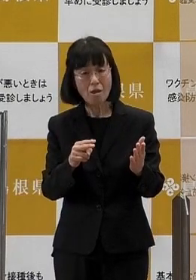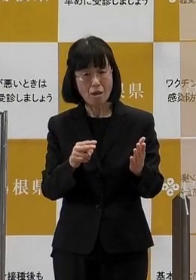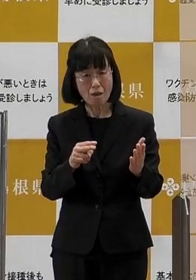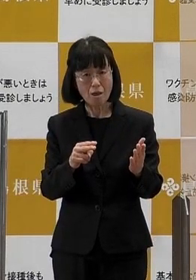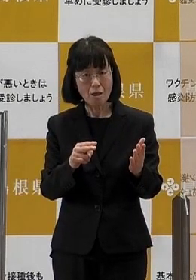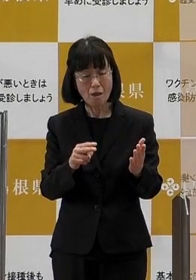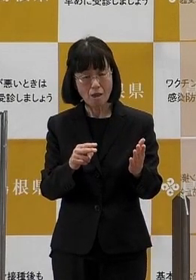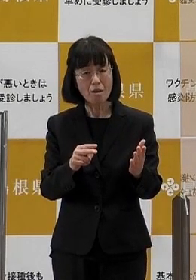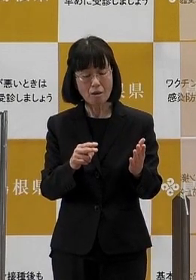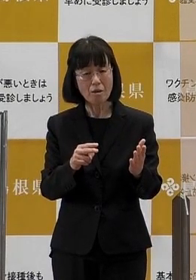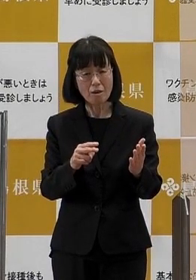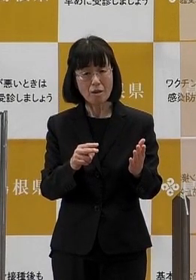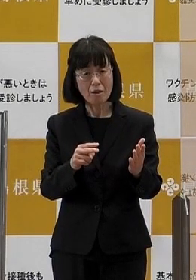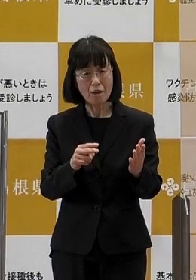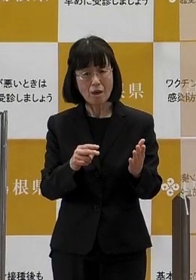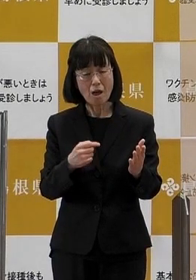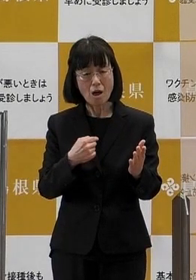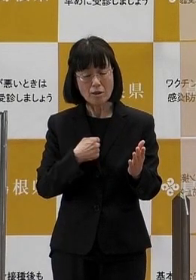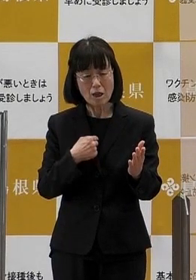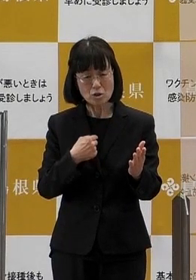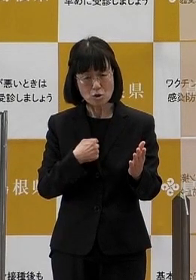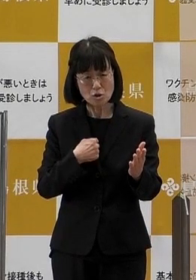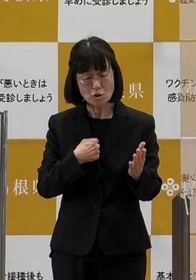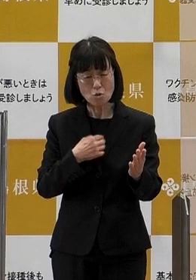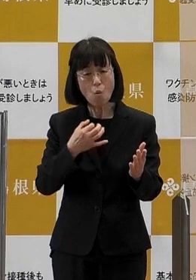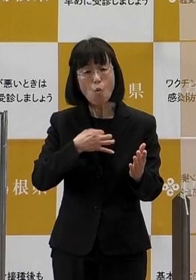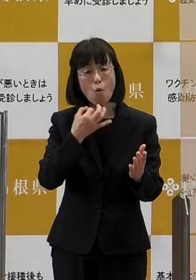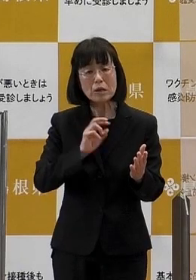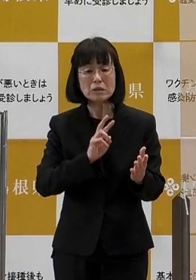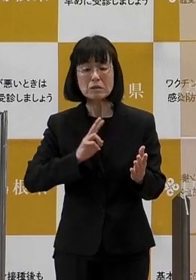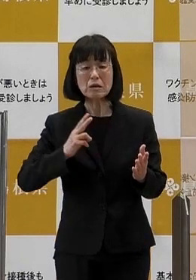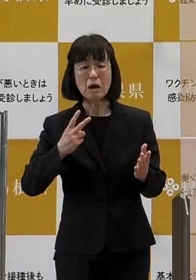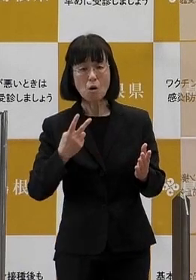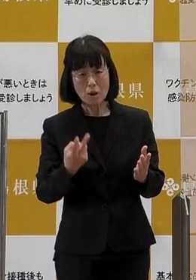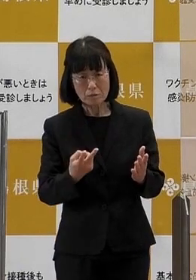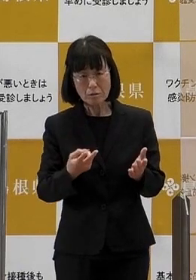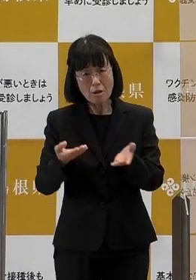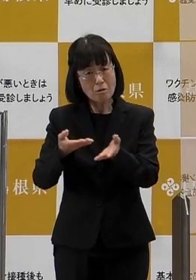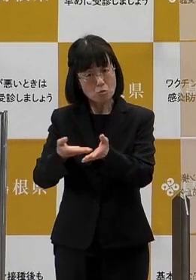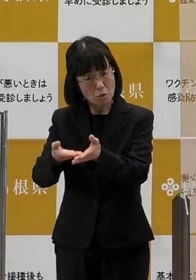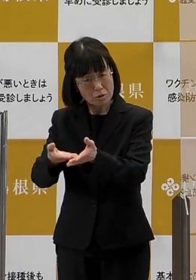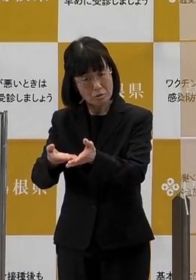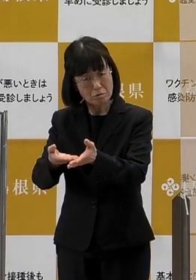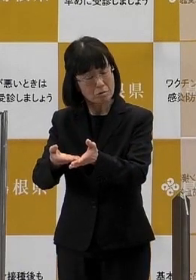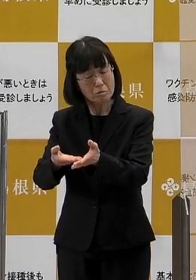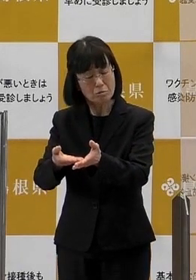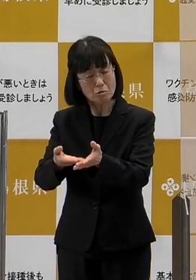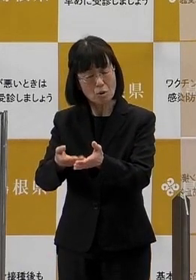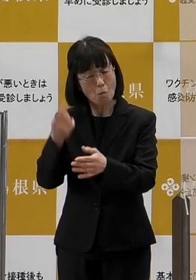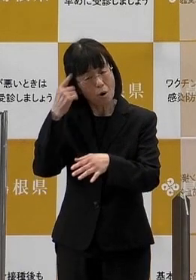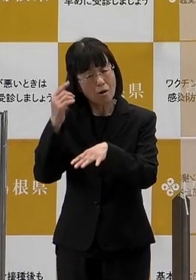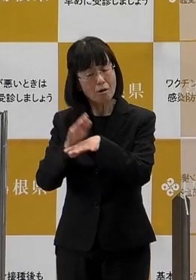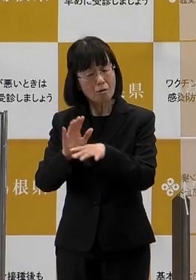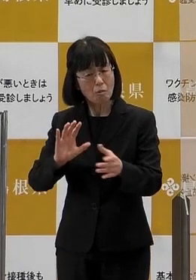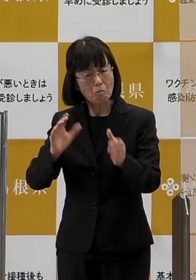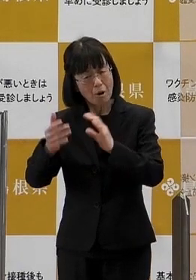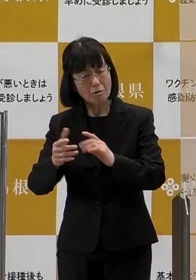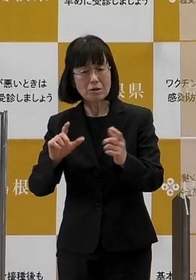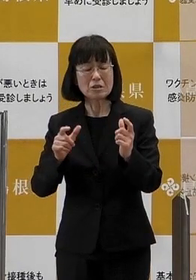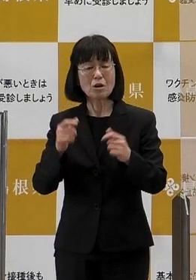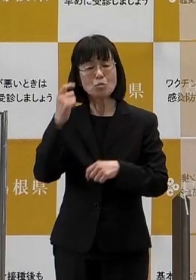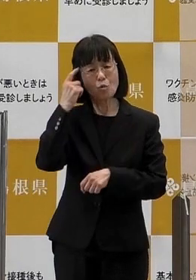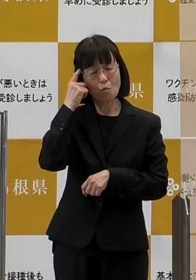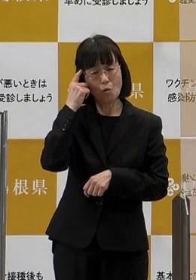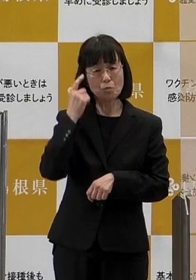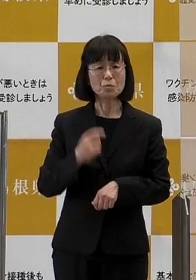三要数字がね、私の声に変わったところで変わらないでしょう。で、私はもう